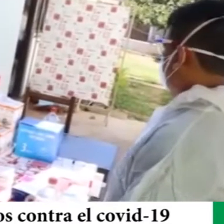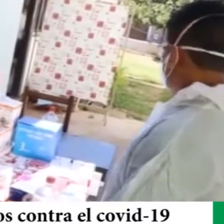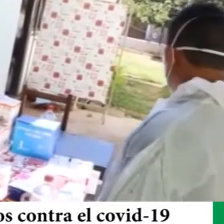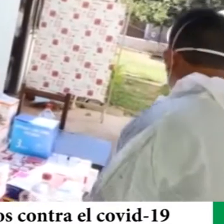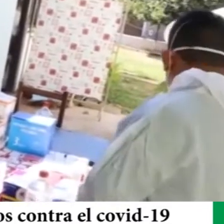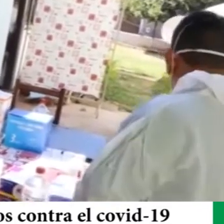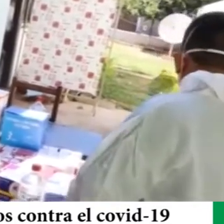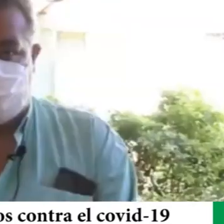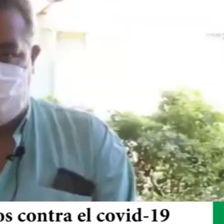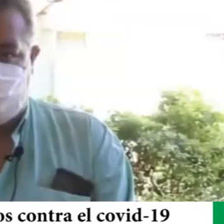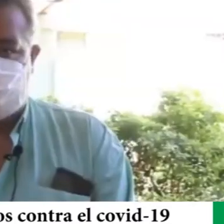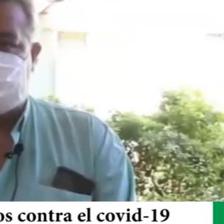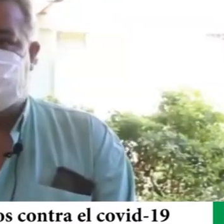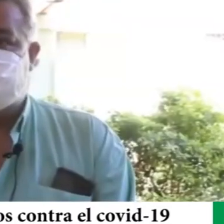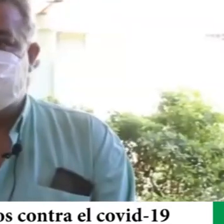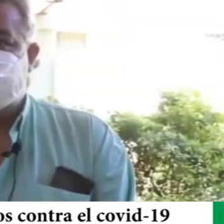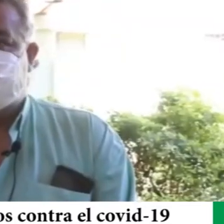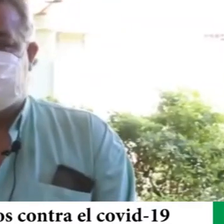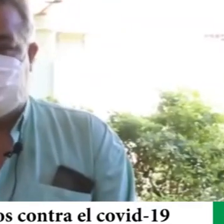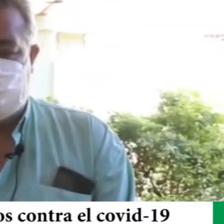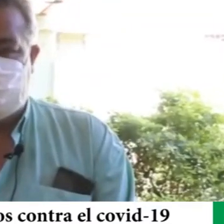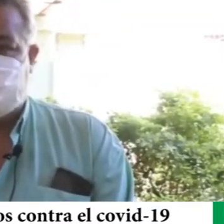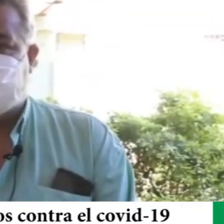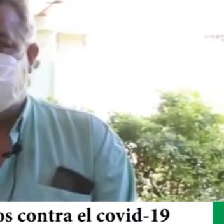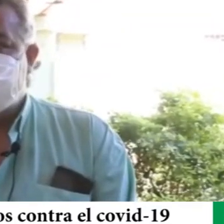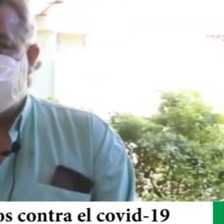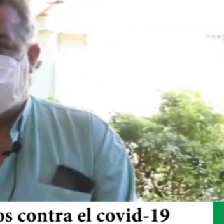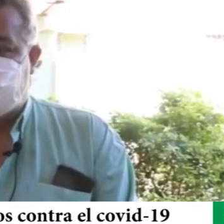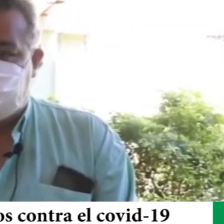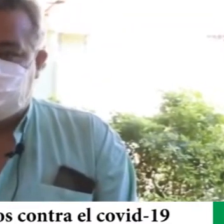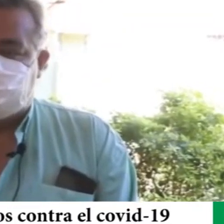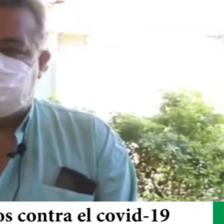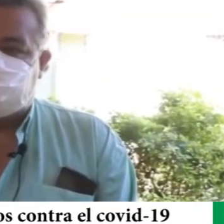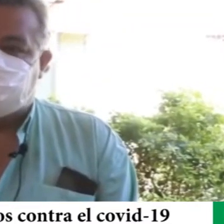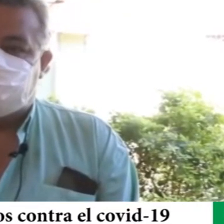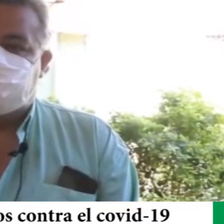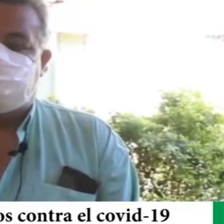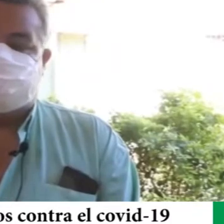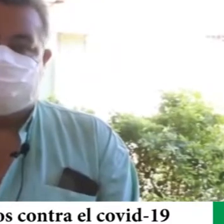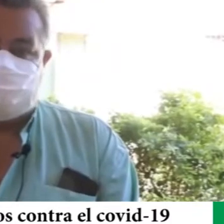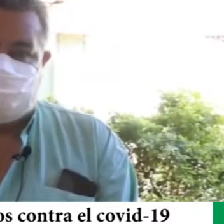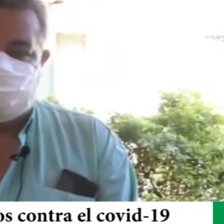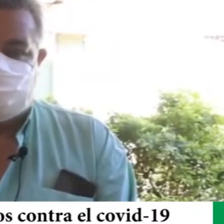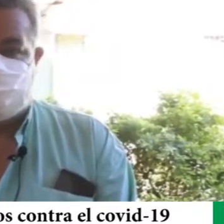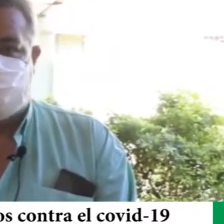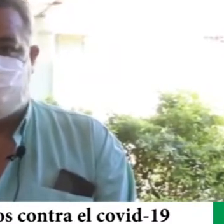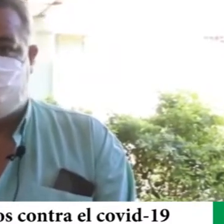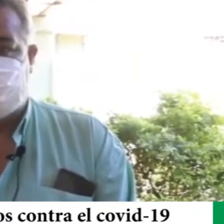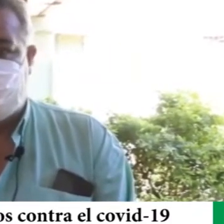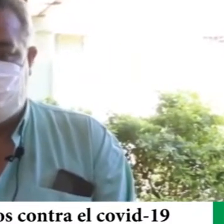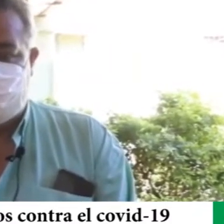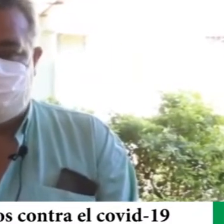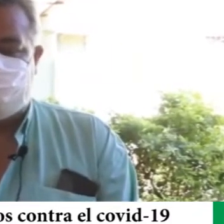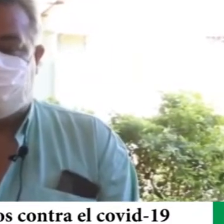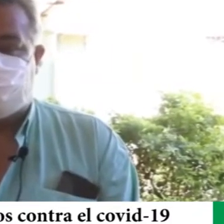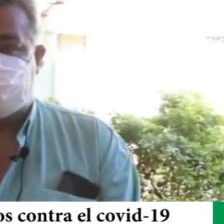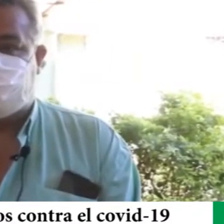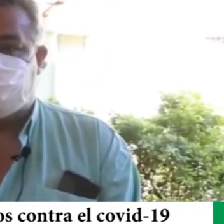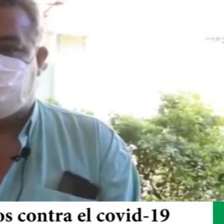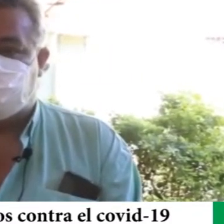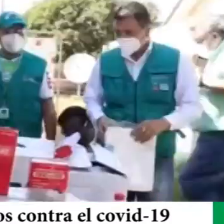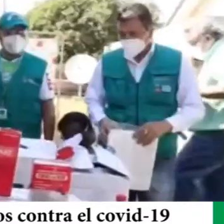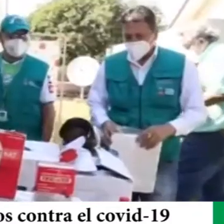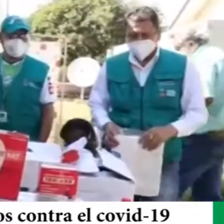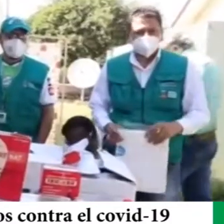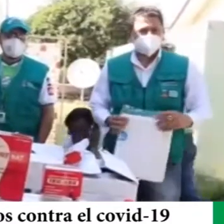servicio departamental dar la colaboración técnica, la administrativa y necesaria para que todos estos municipios que